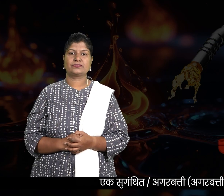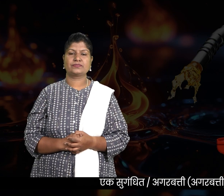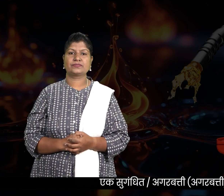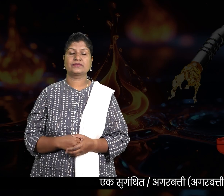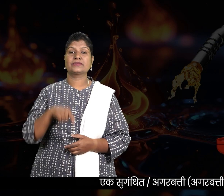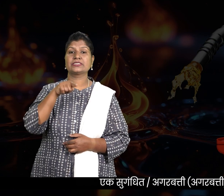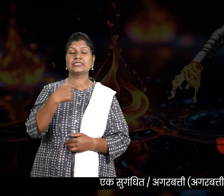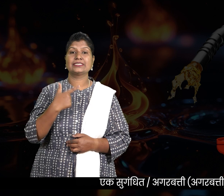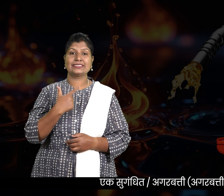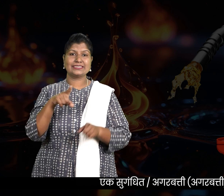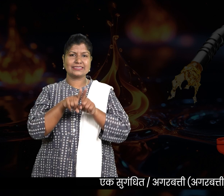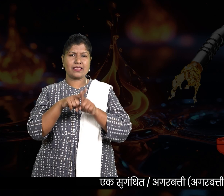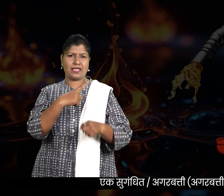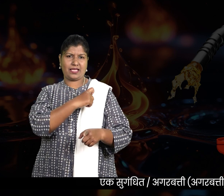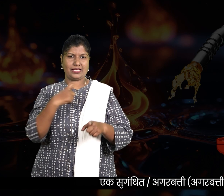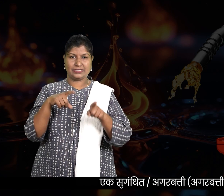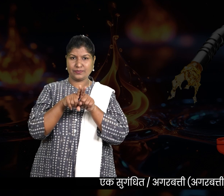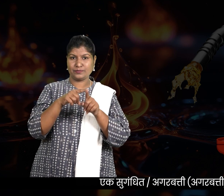एक सुगंधित किंवा अगरबत्ती